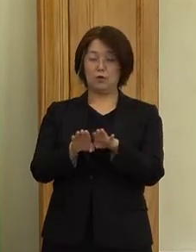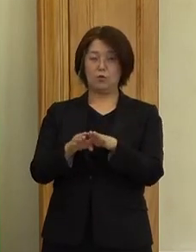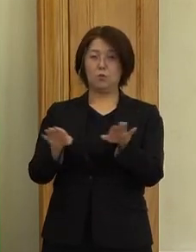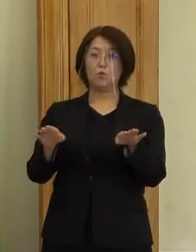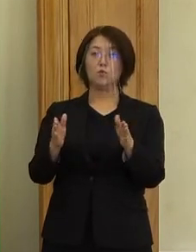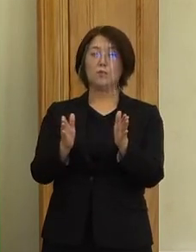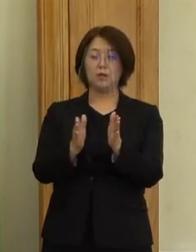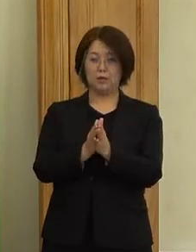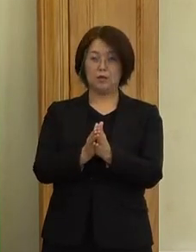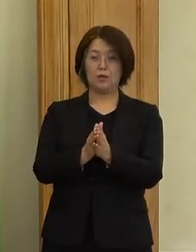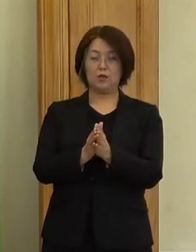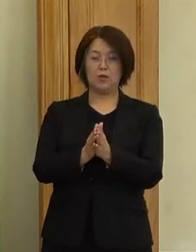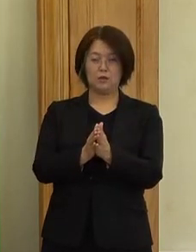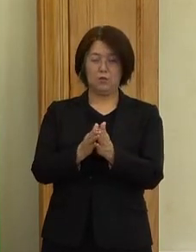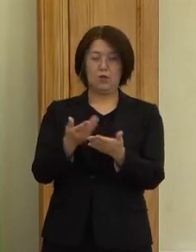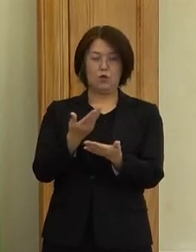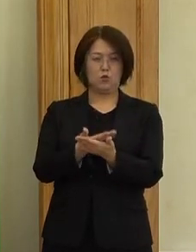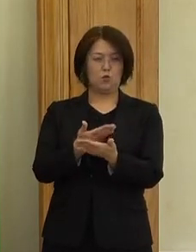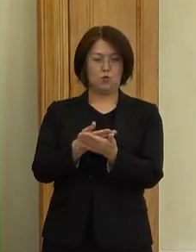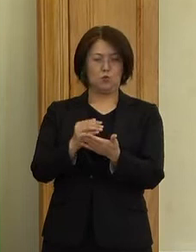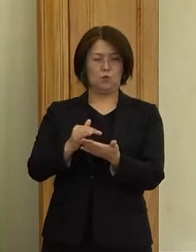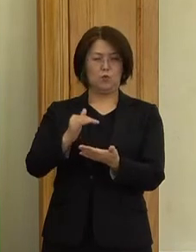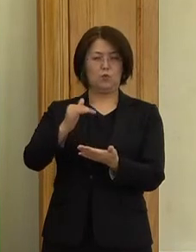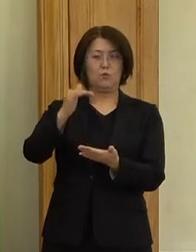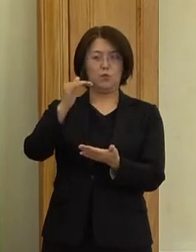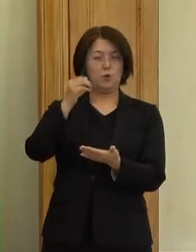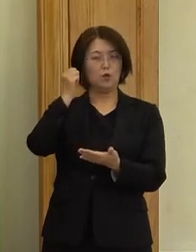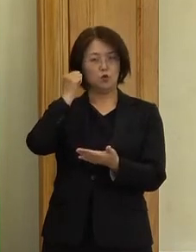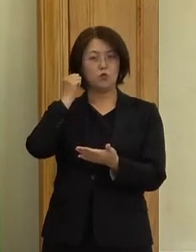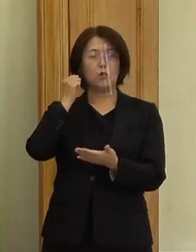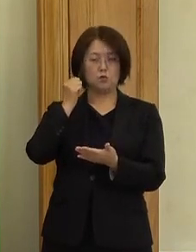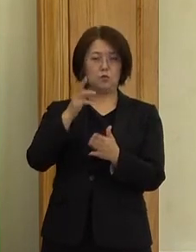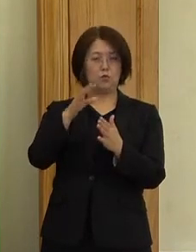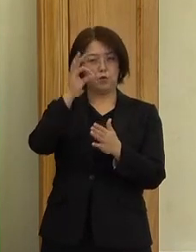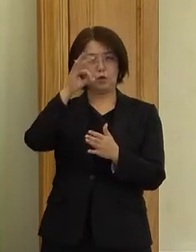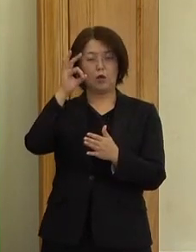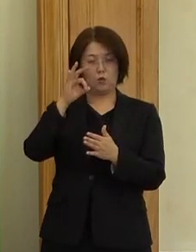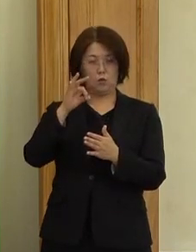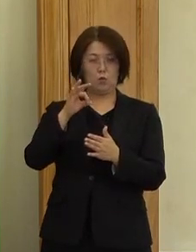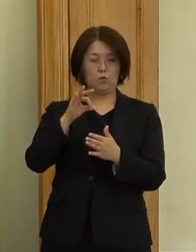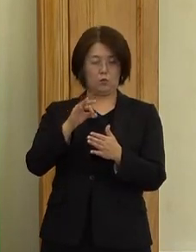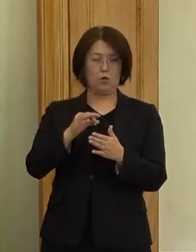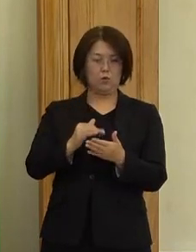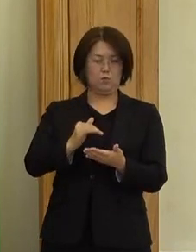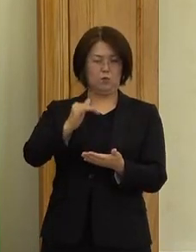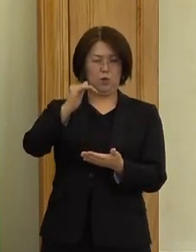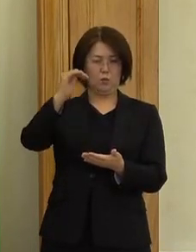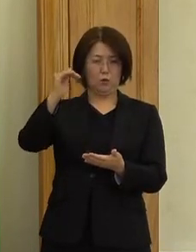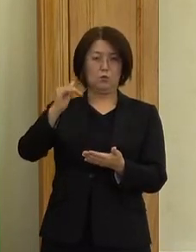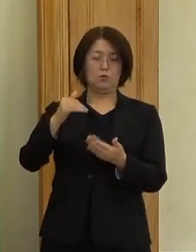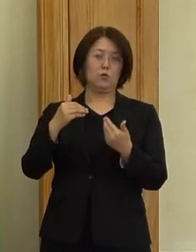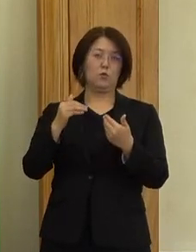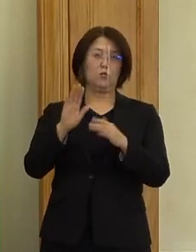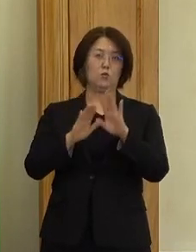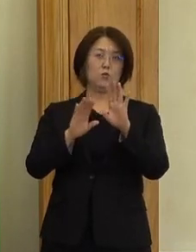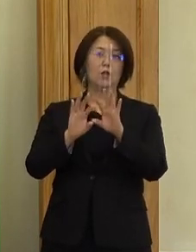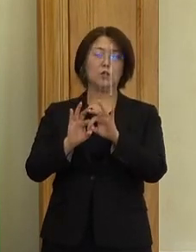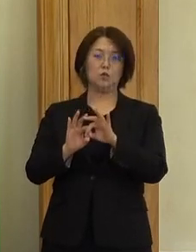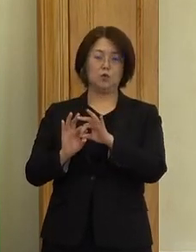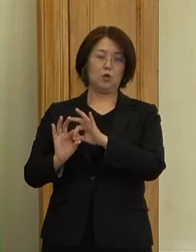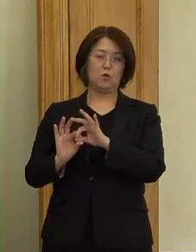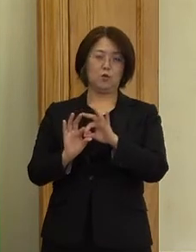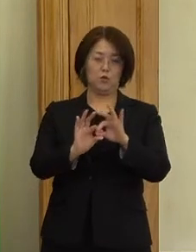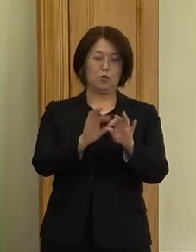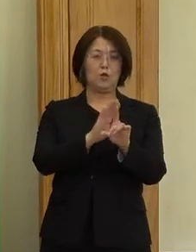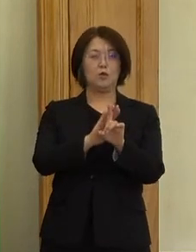観光需要、宿泊需要ですから、これを途切らせないように、継ぎ目のないそんな支援ができればというふうに考えております